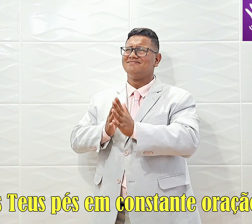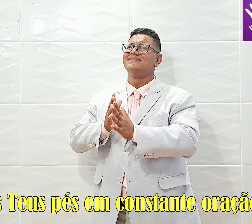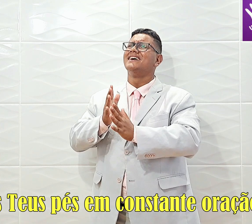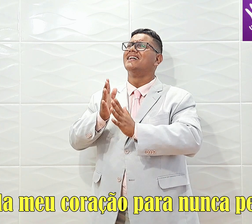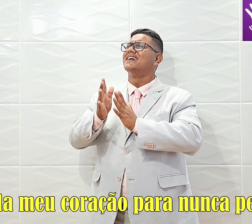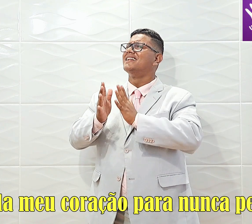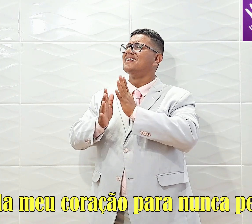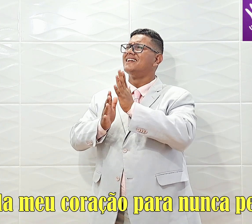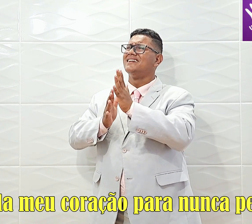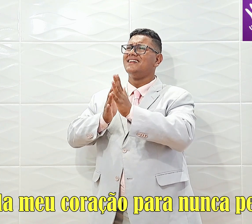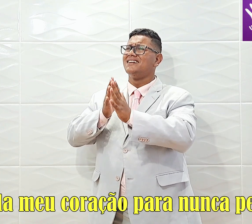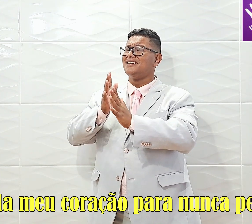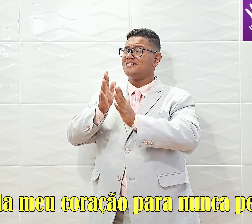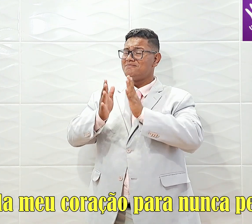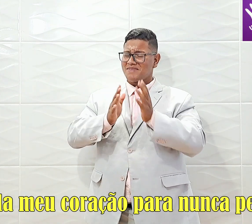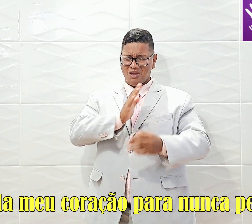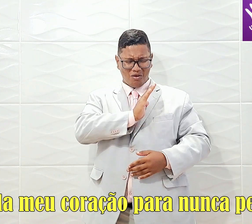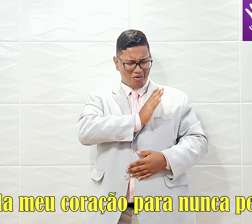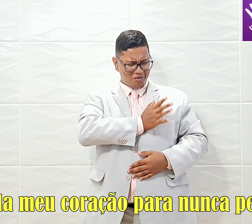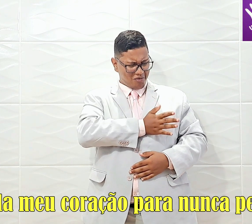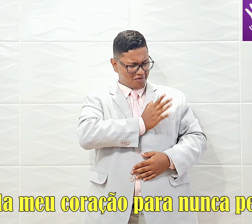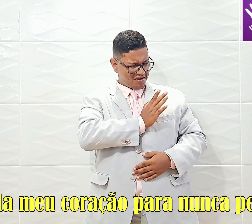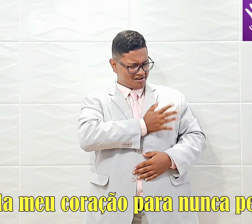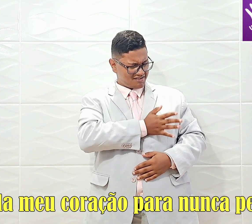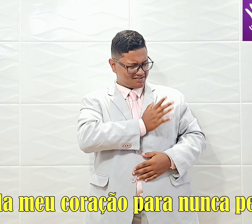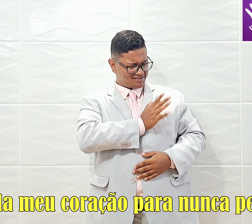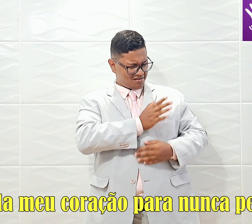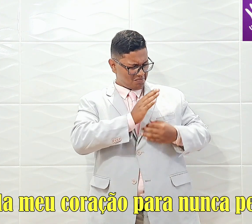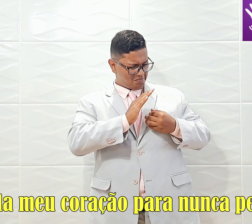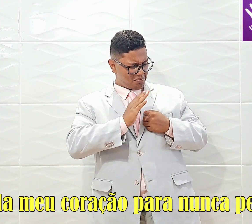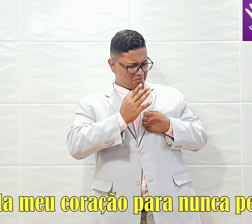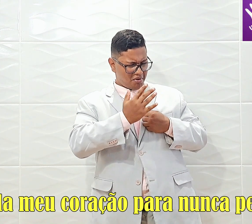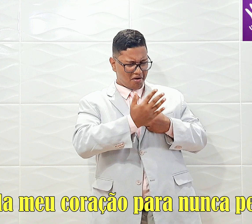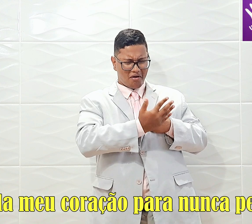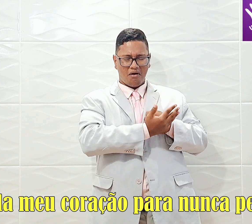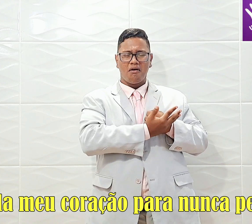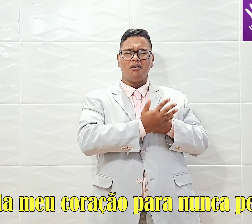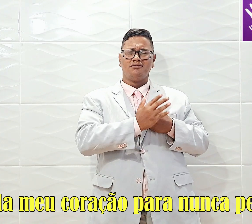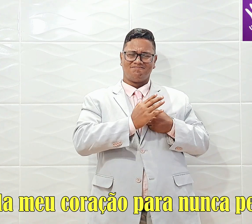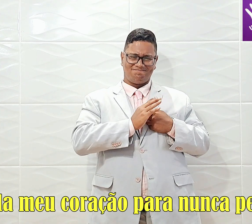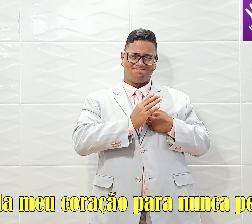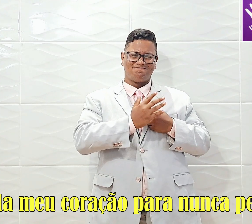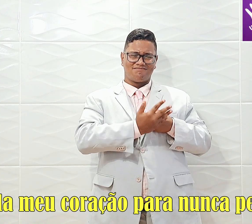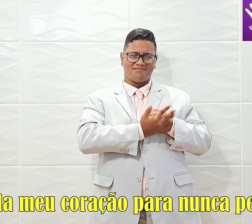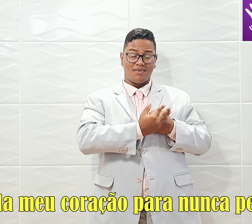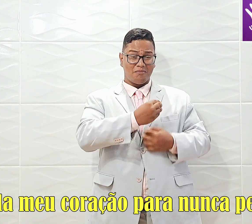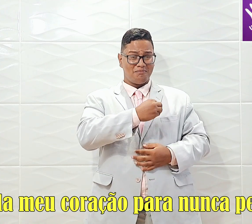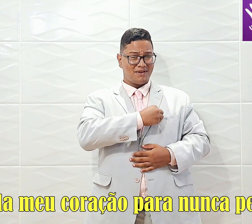Guarda meu coração para nunca